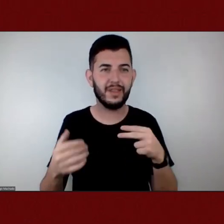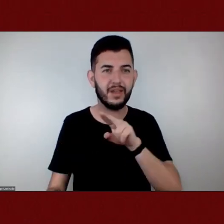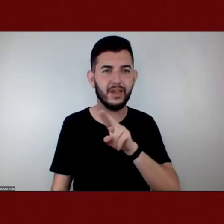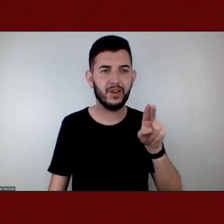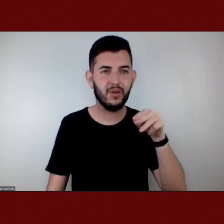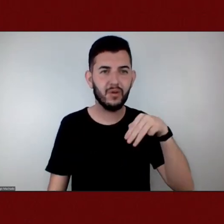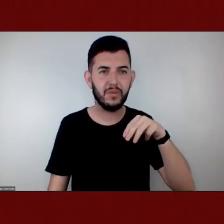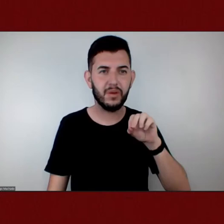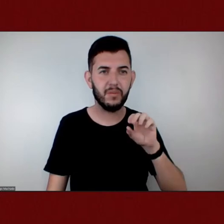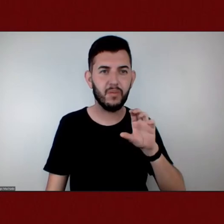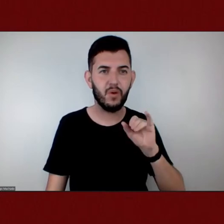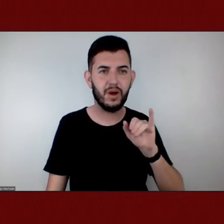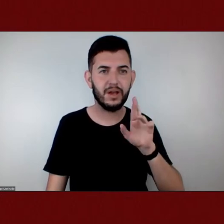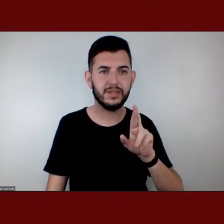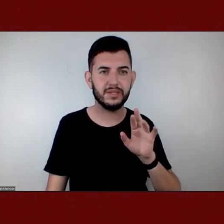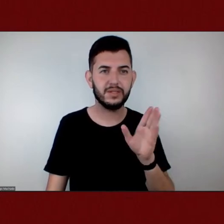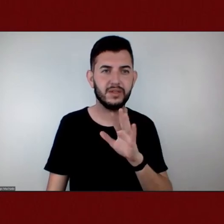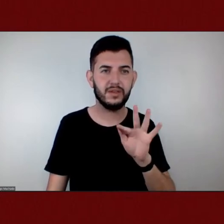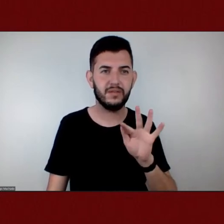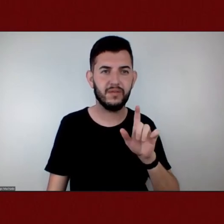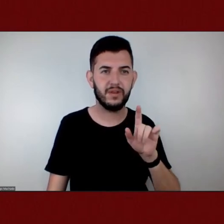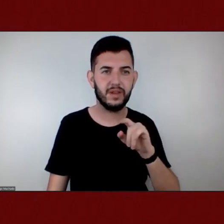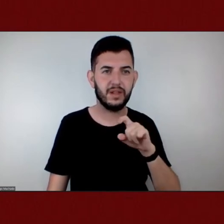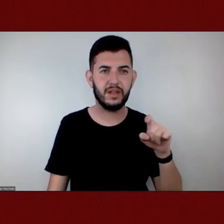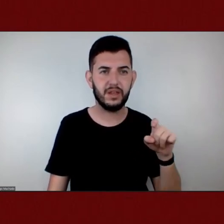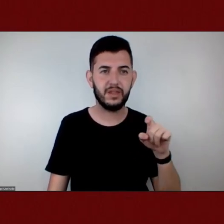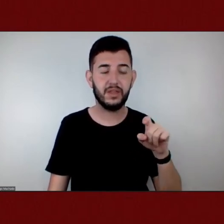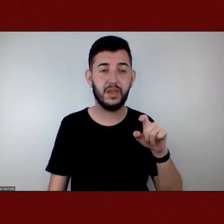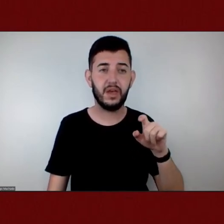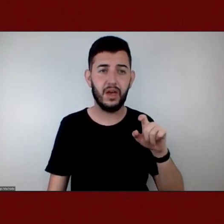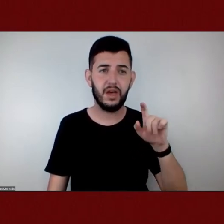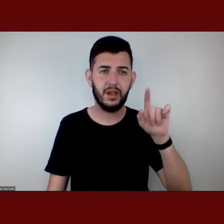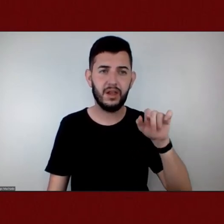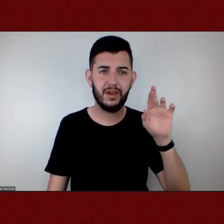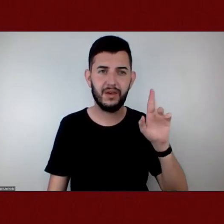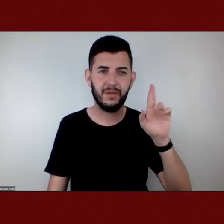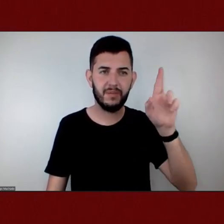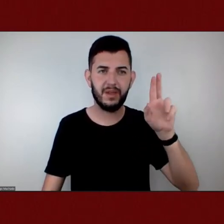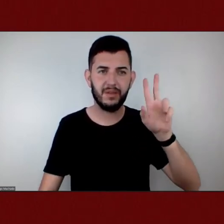protagonista de tempos heróicos da civilização brasileira,